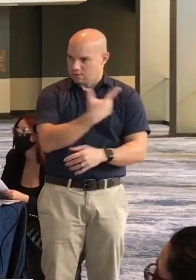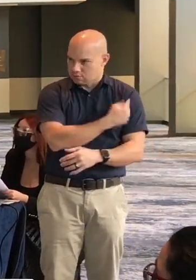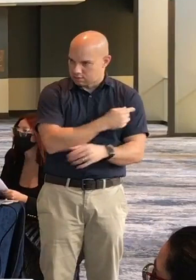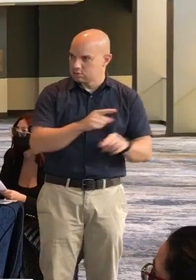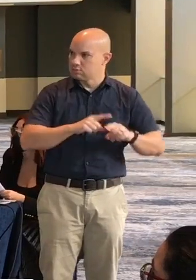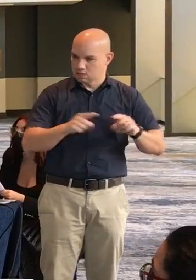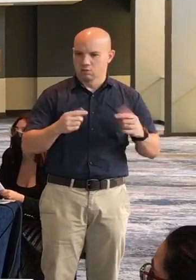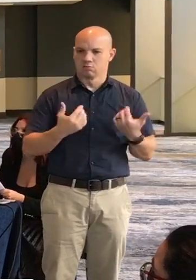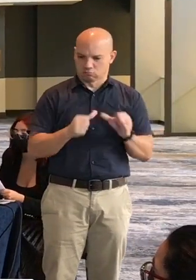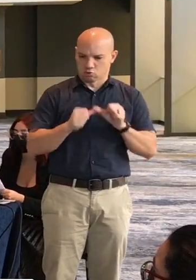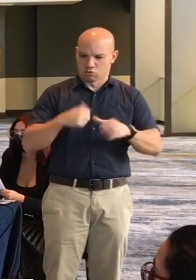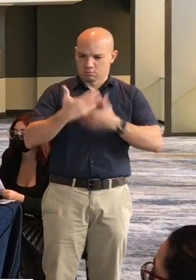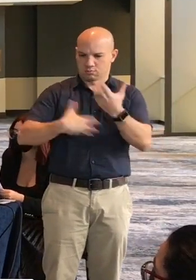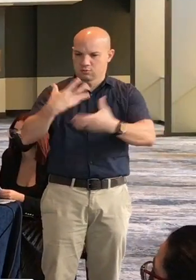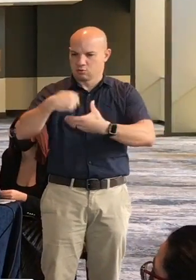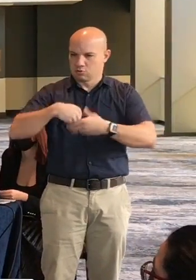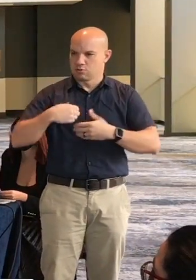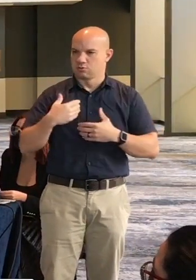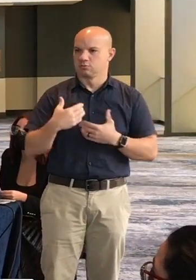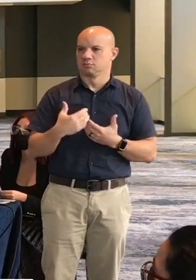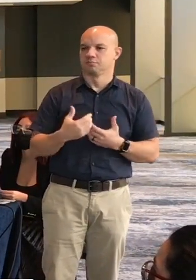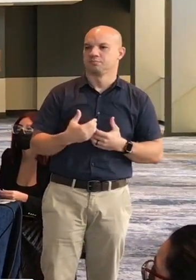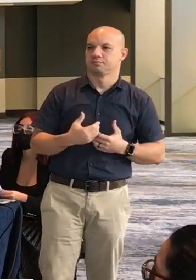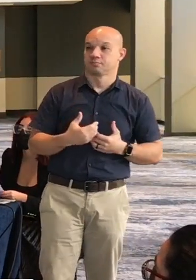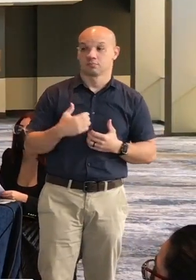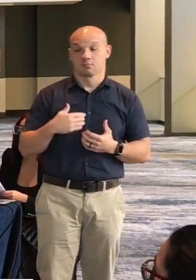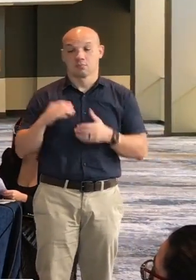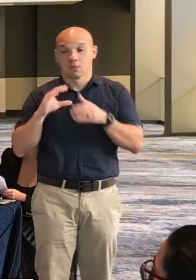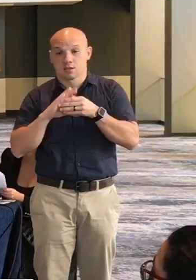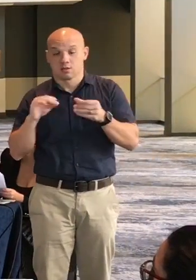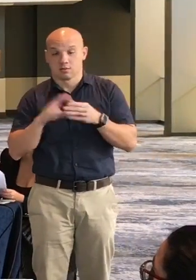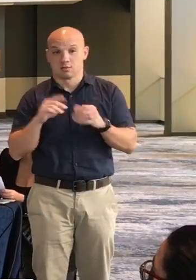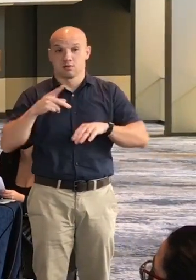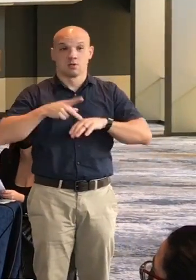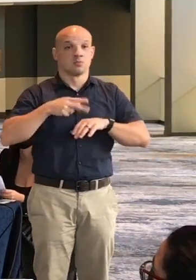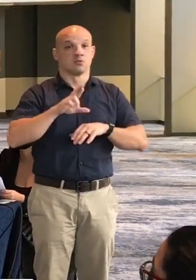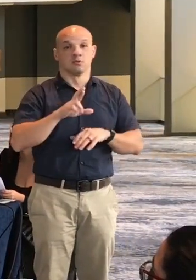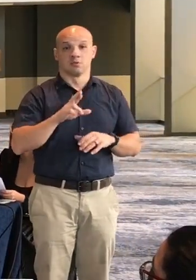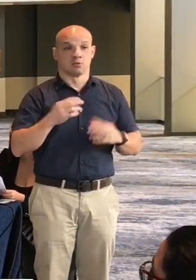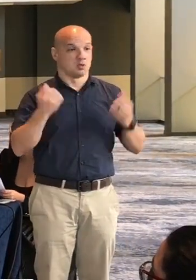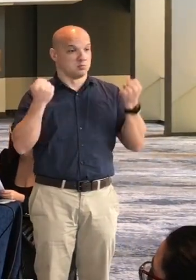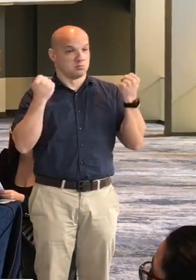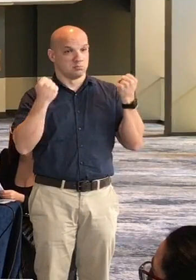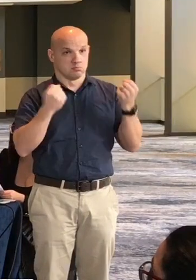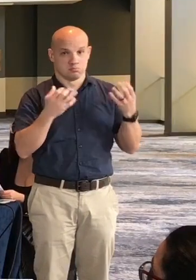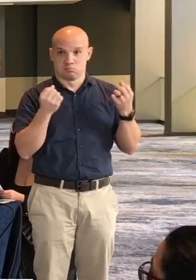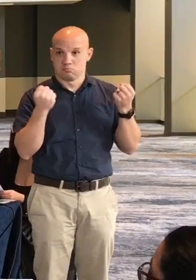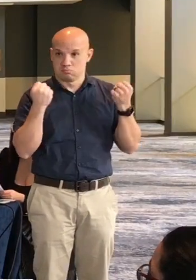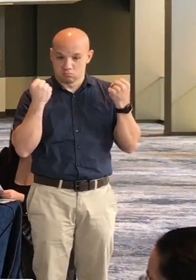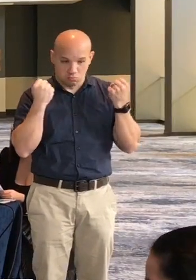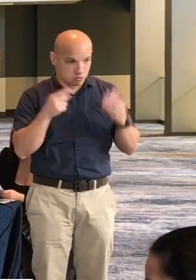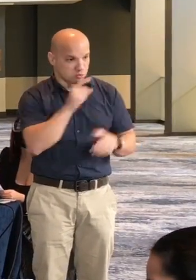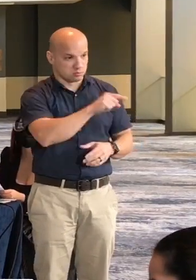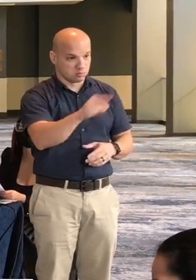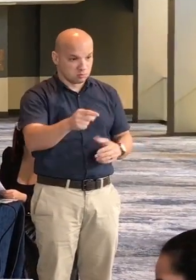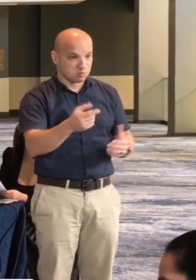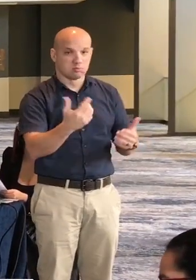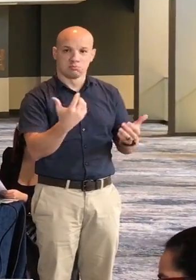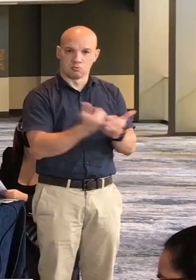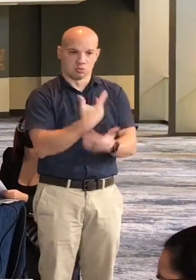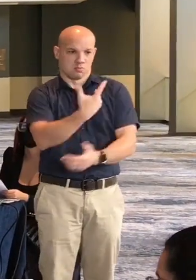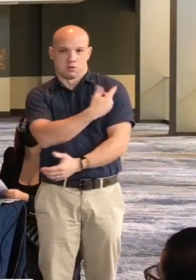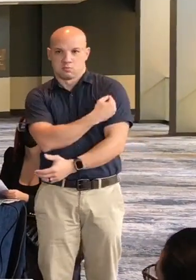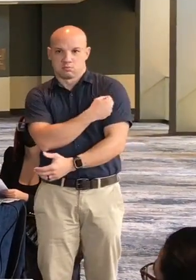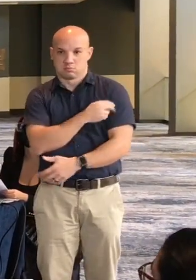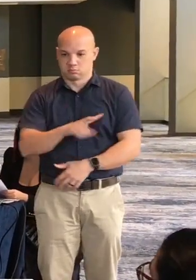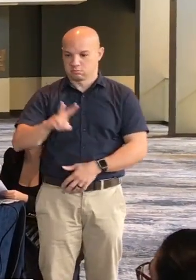haciendo el proceso. Les comento que en Puerto Rico hay cientos de proveedores que vacunan a los niños. No solamente